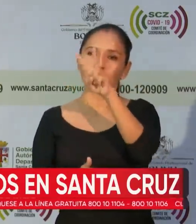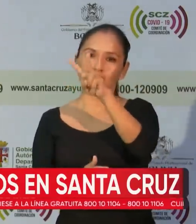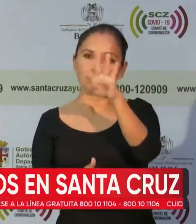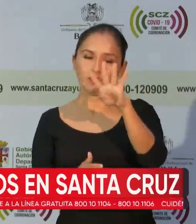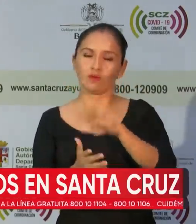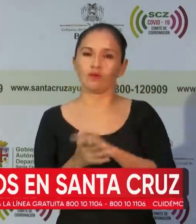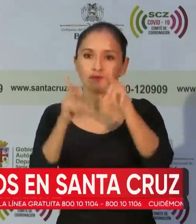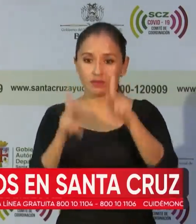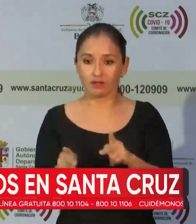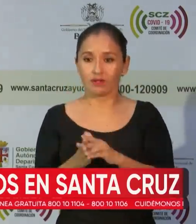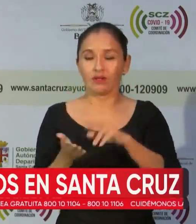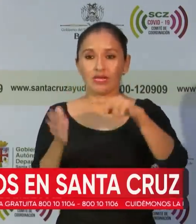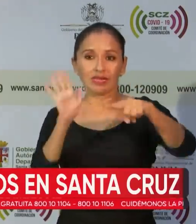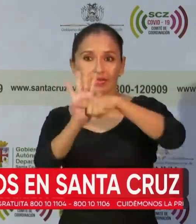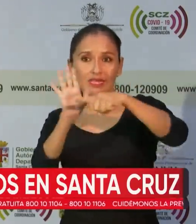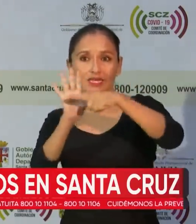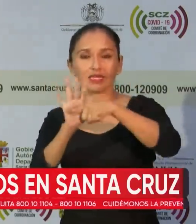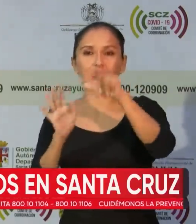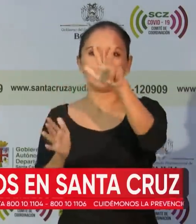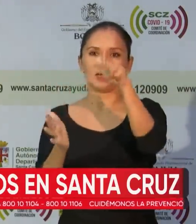3.724, los descartados